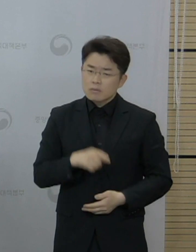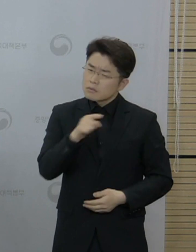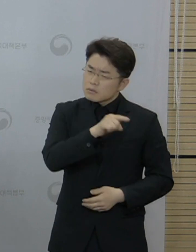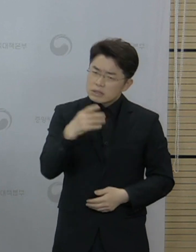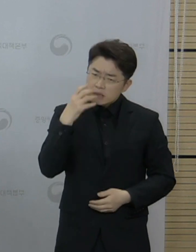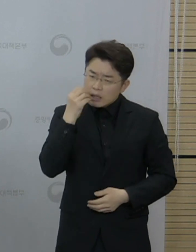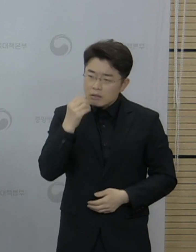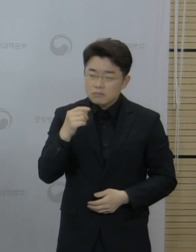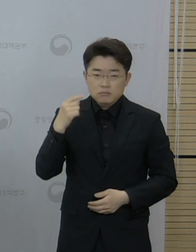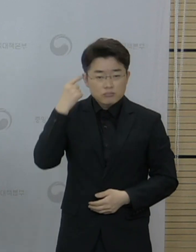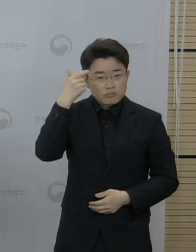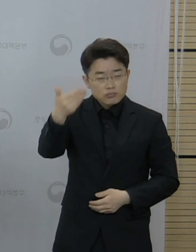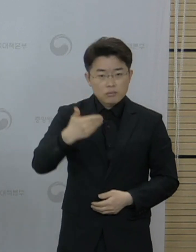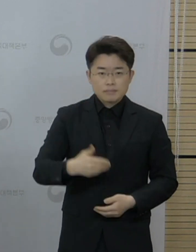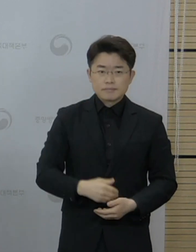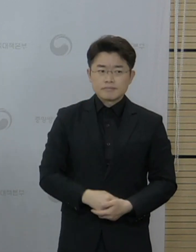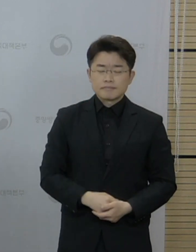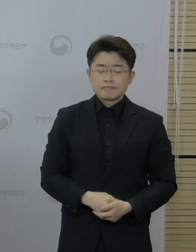네,